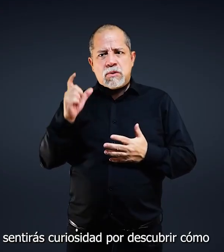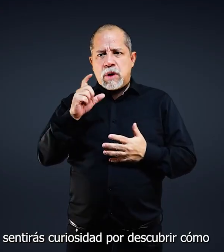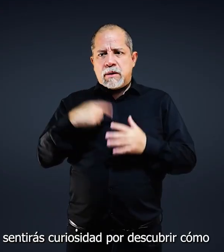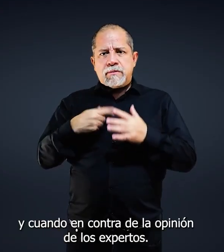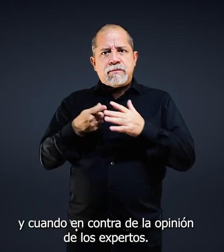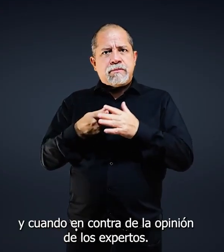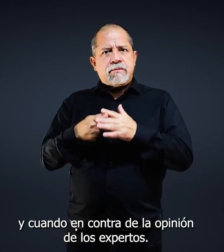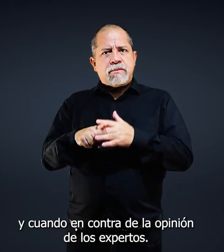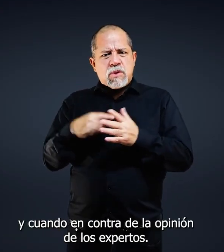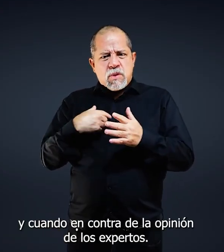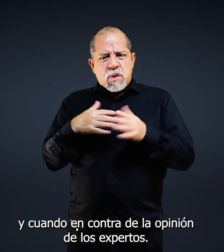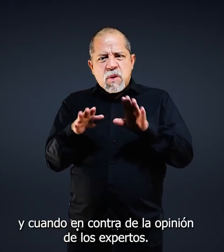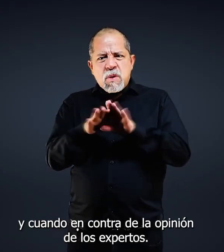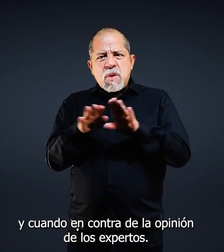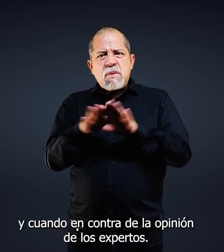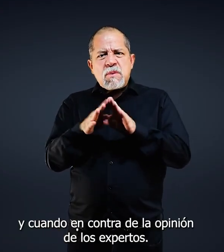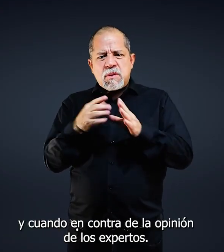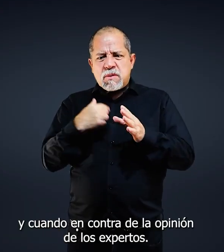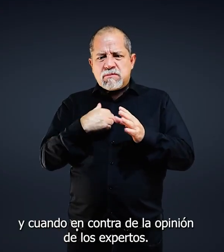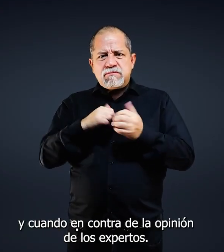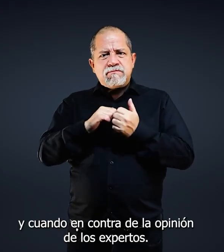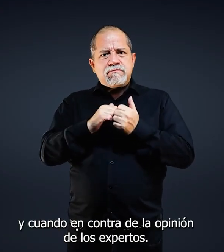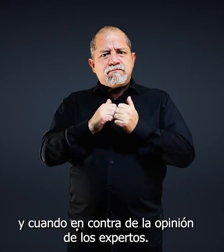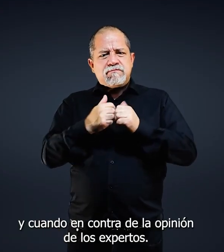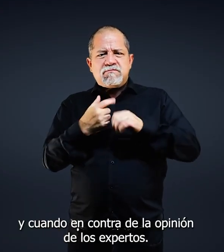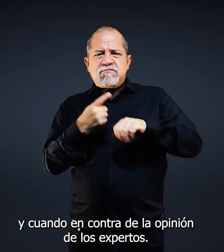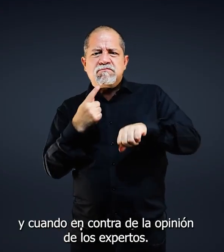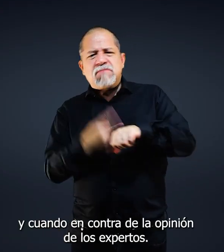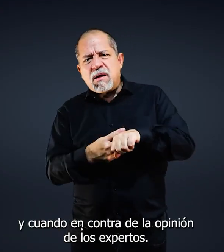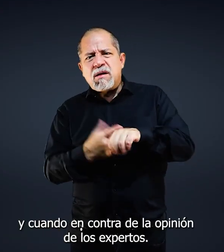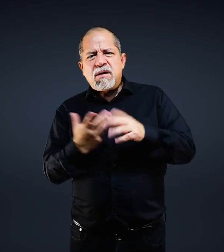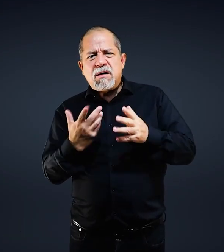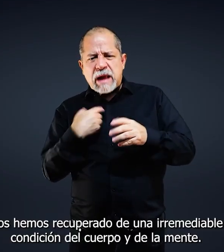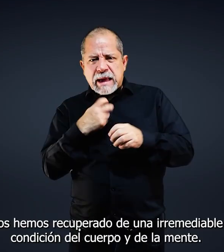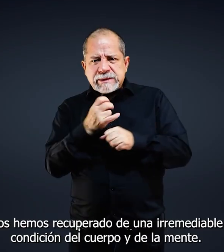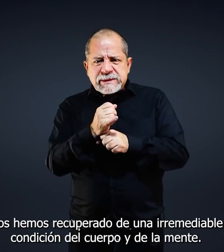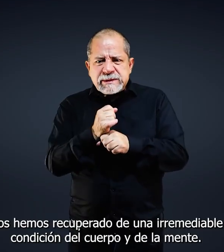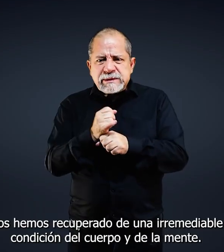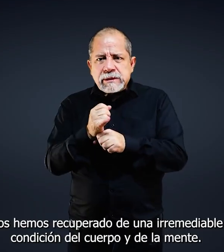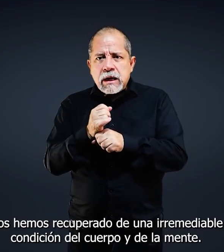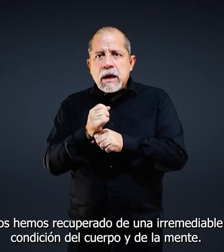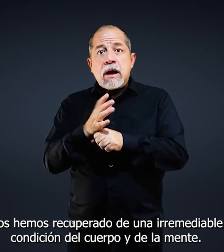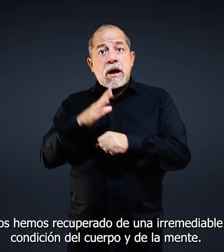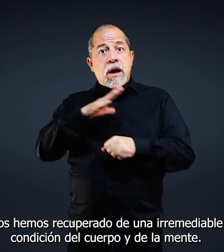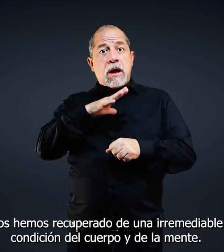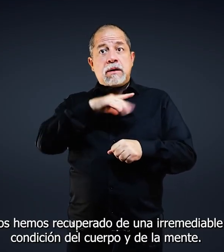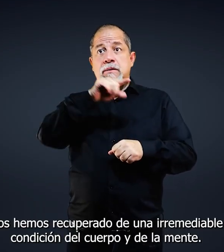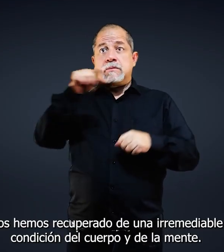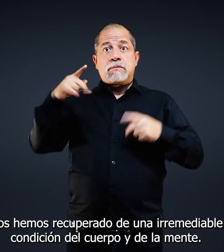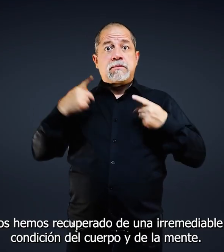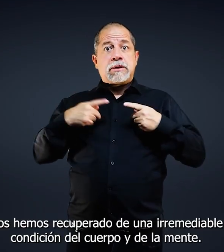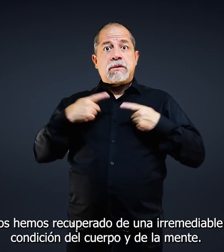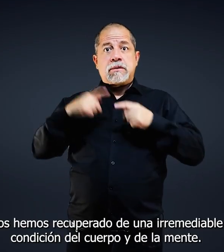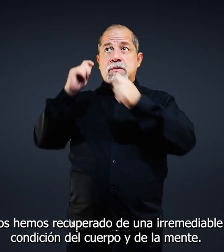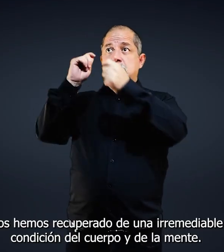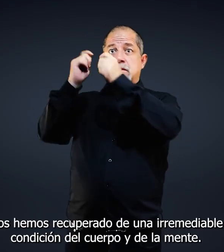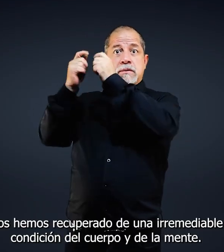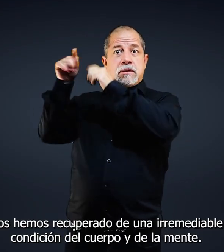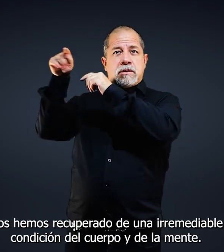y cuándo, en contra de la opinión de los expertos, nos hemos recuperado de una irremediable condición del cuerpo y de la